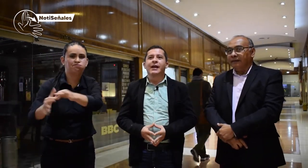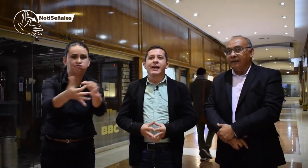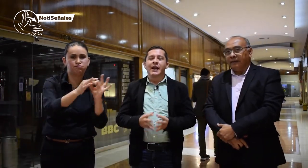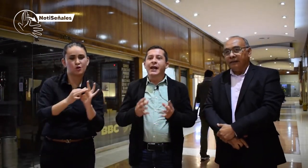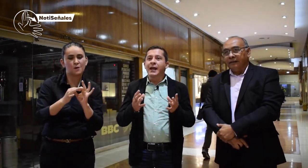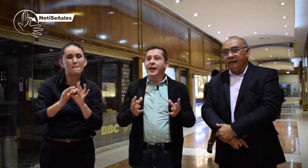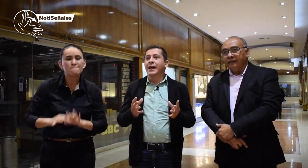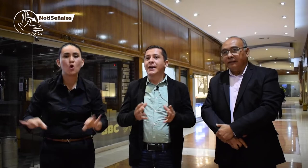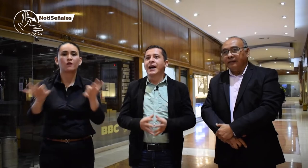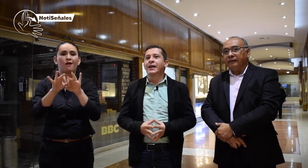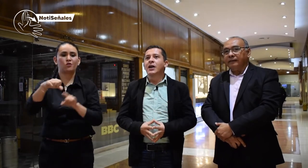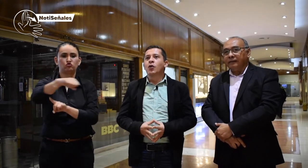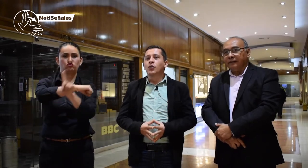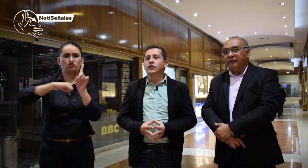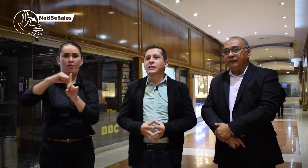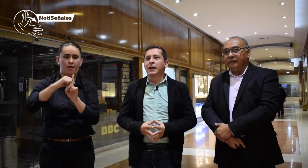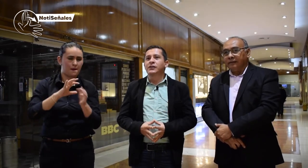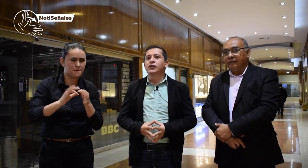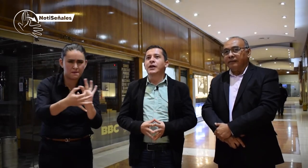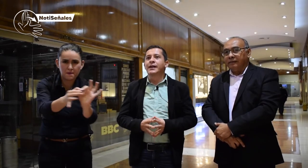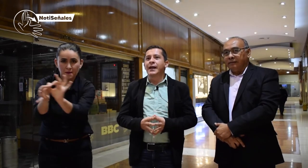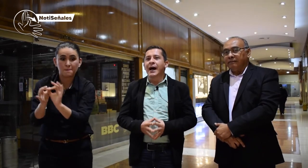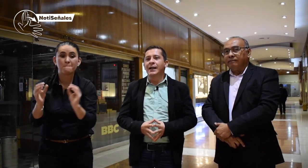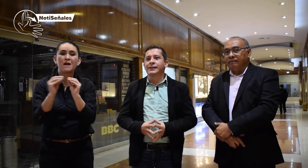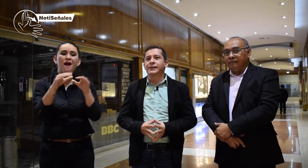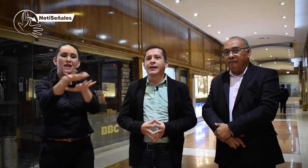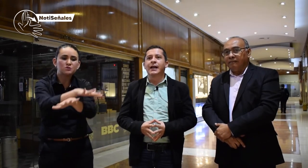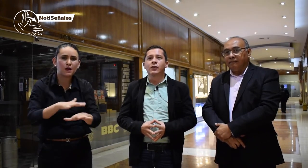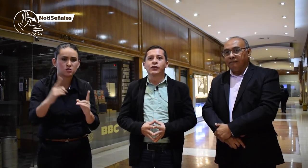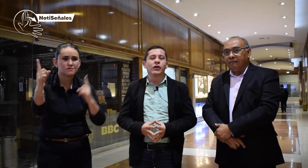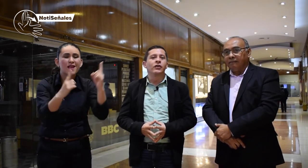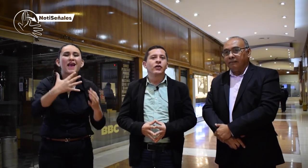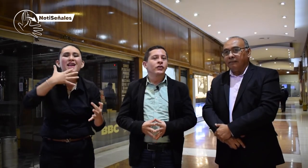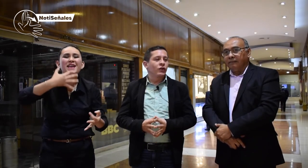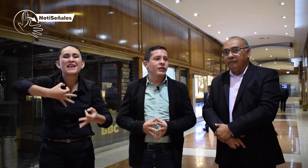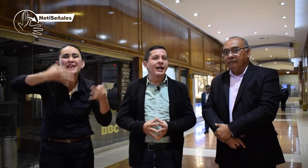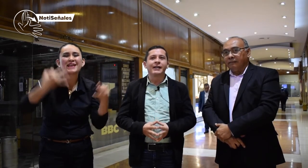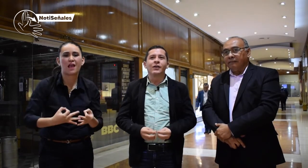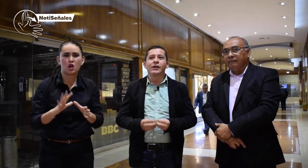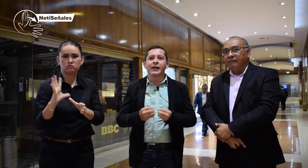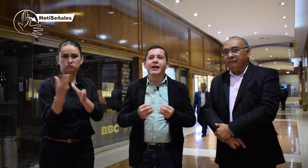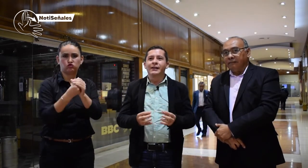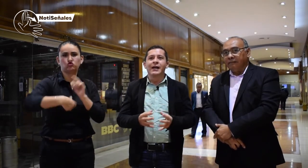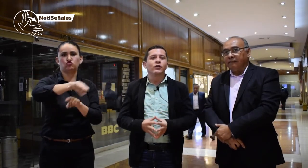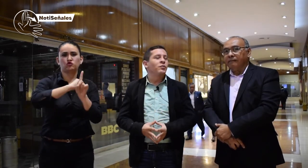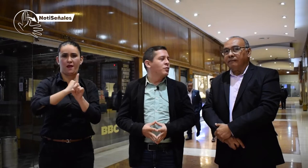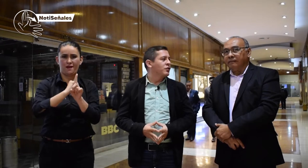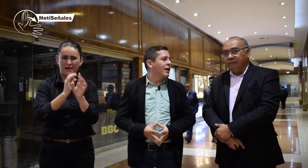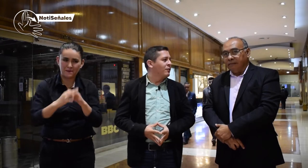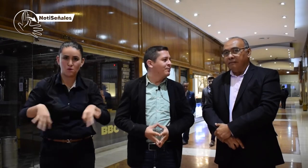sociedad y generar unos espacios reales de la inclusión social, que es lo que